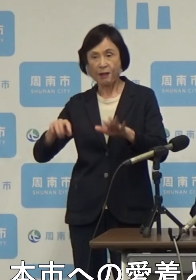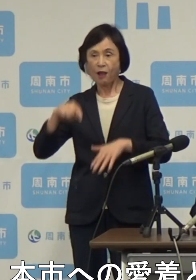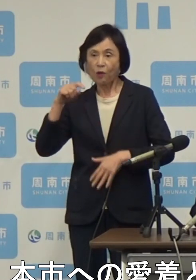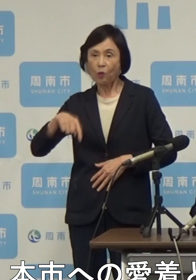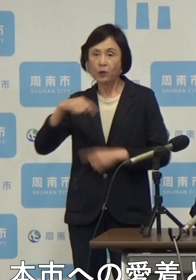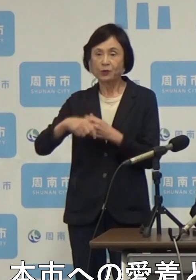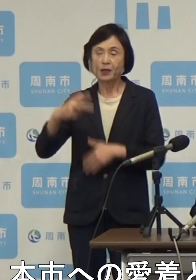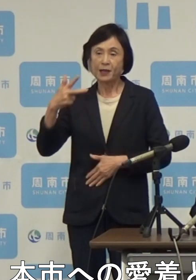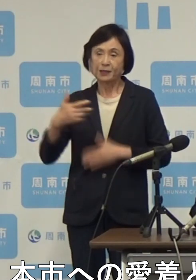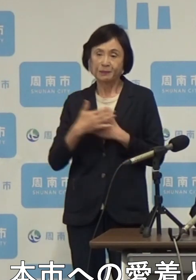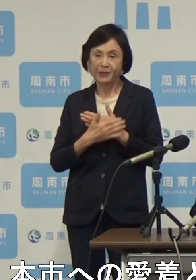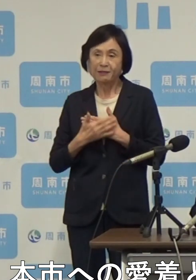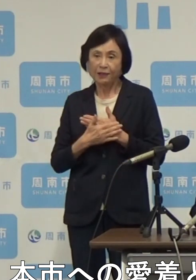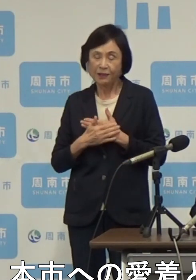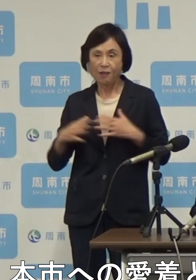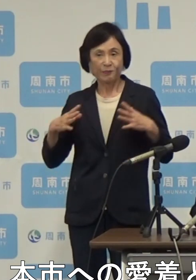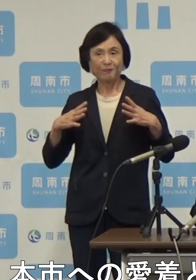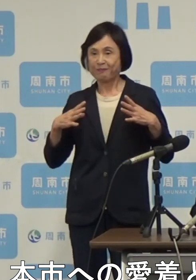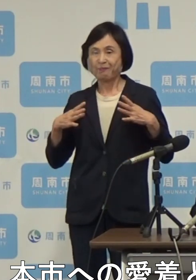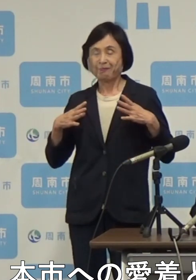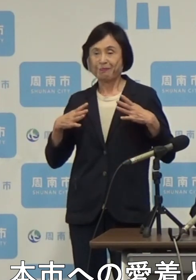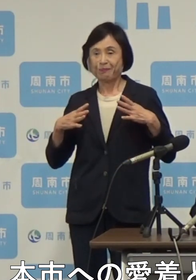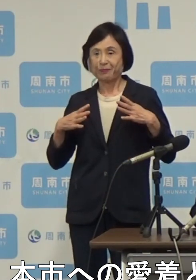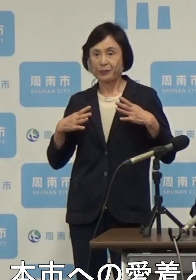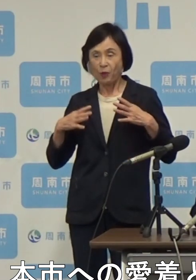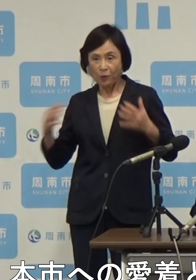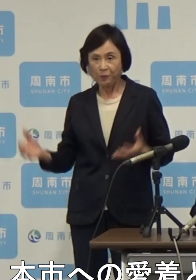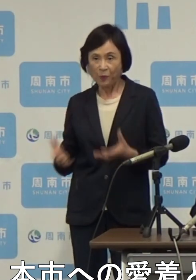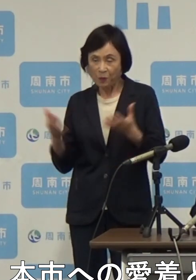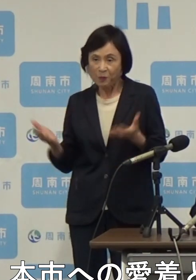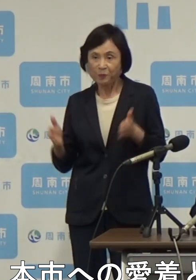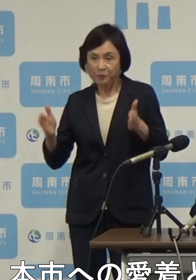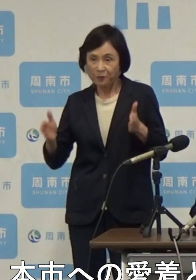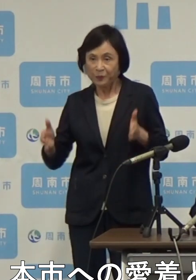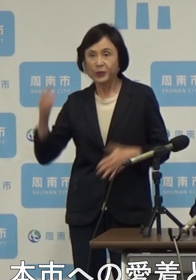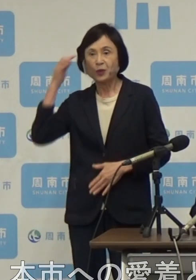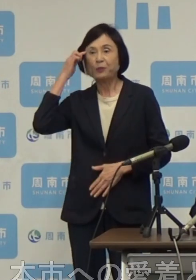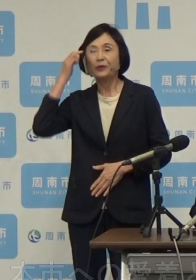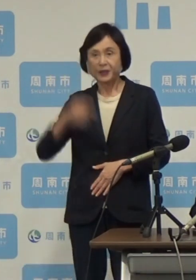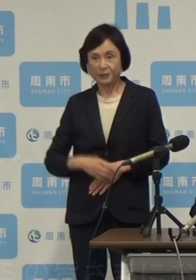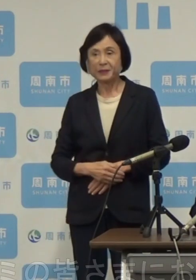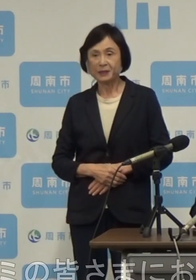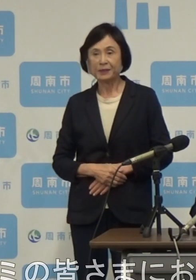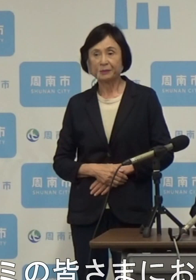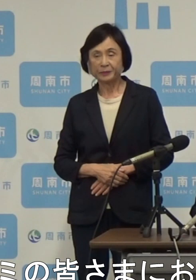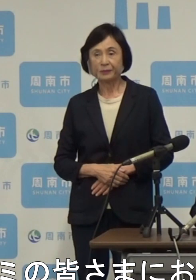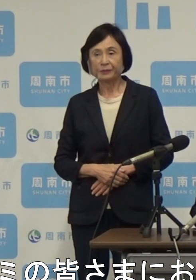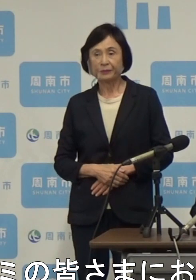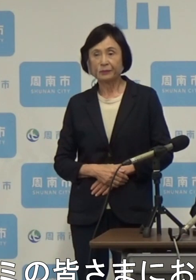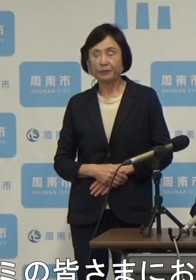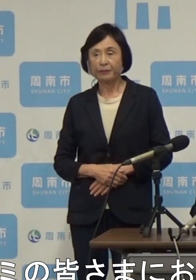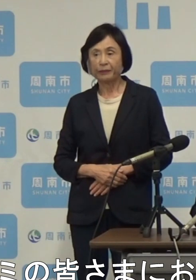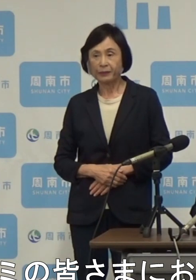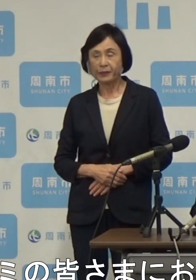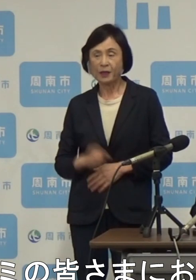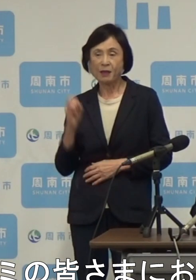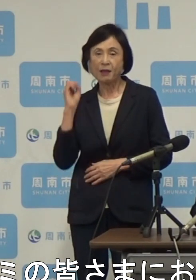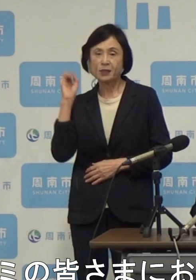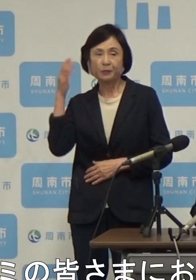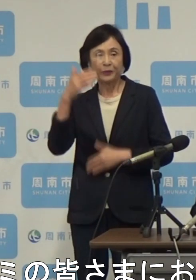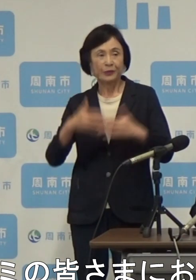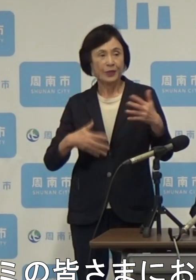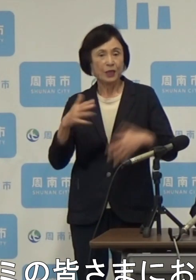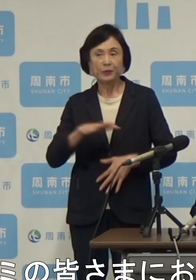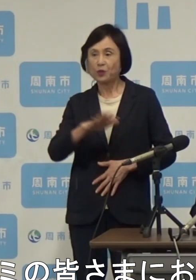市への愛着と誇りを醸成していきたいと考えております。マスコミの皆様におかれまし